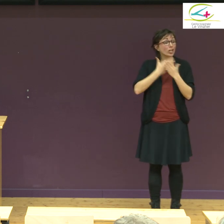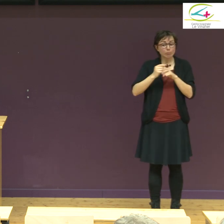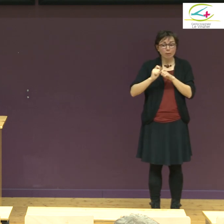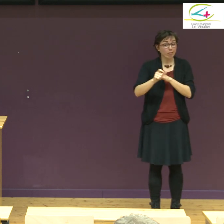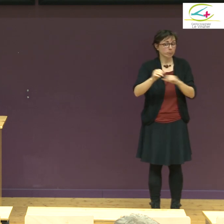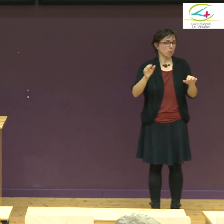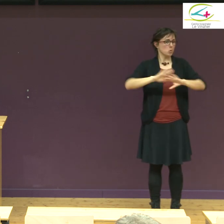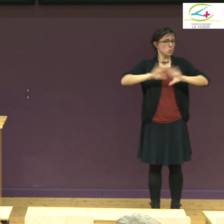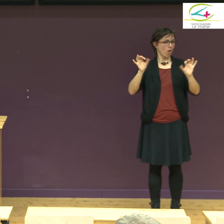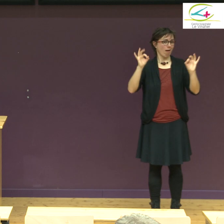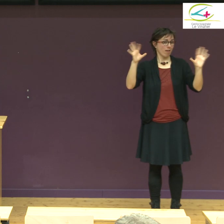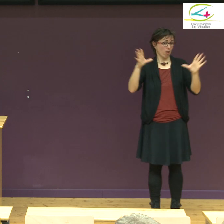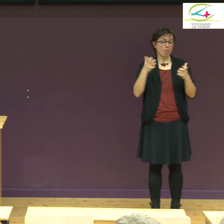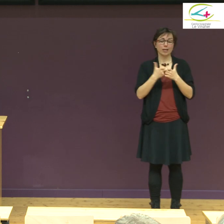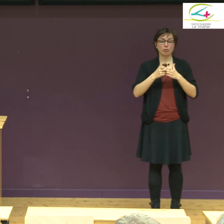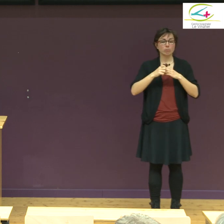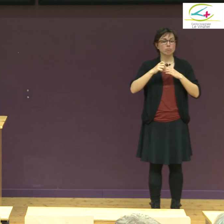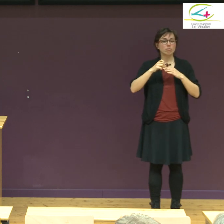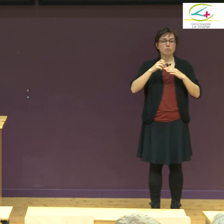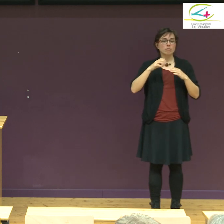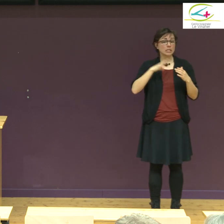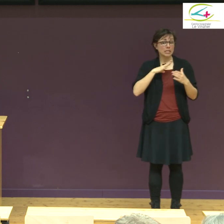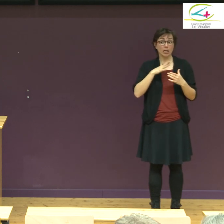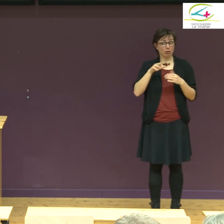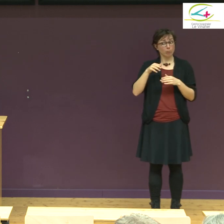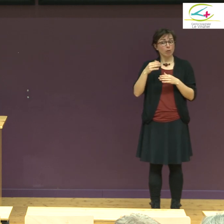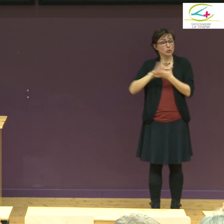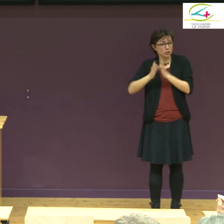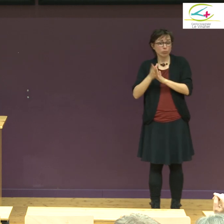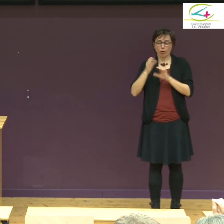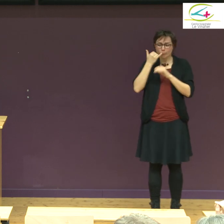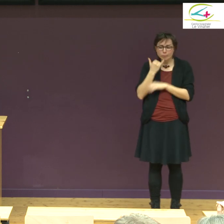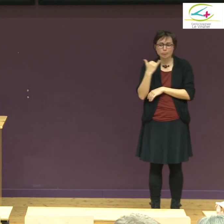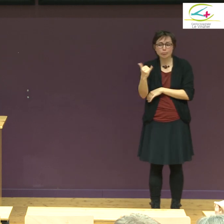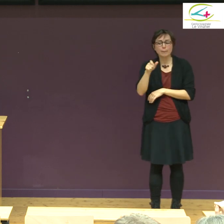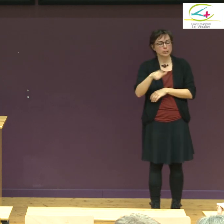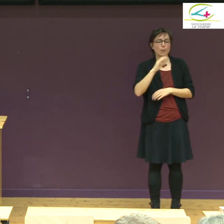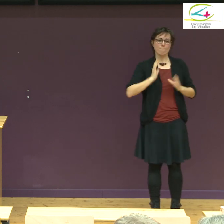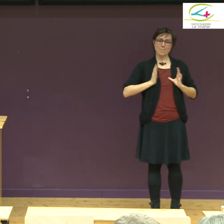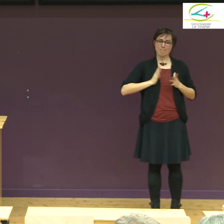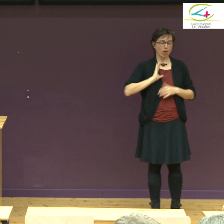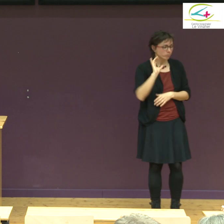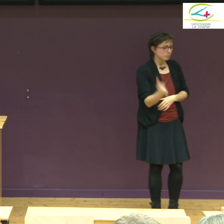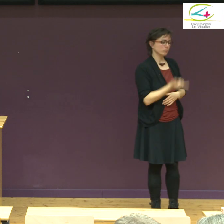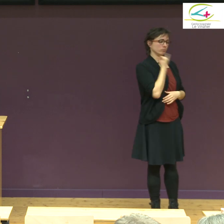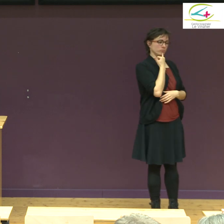appeler une ligne comme SOS Suicide Phoenix et c'est un bénévole formé qui va répondre et qui, en